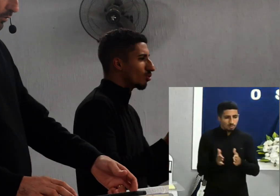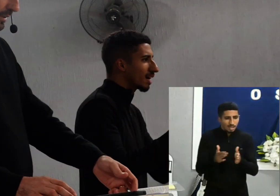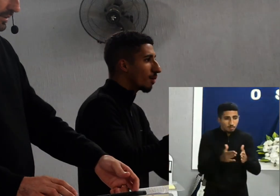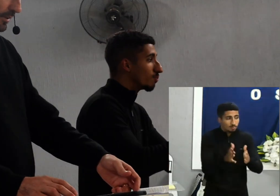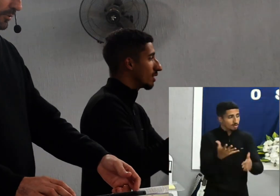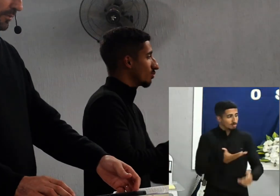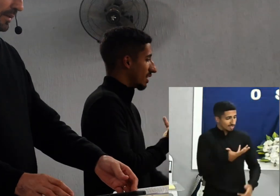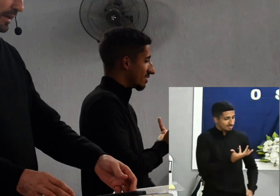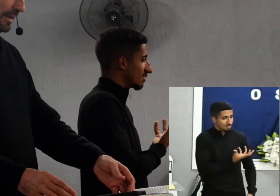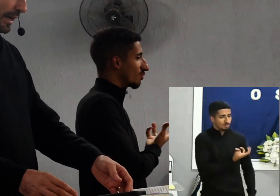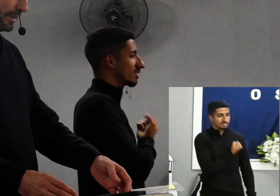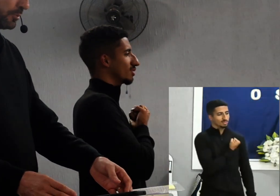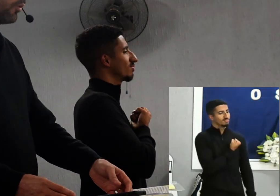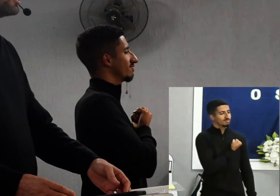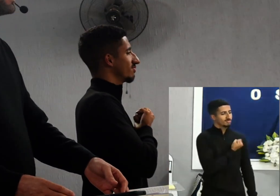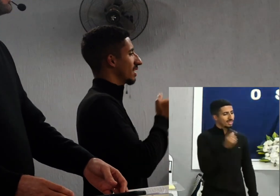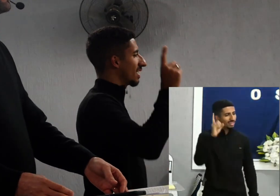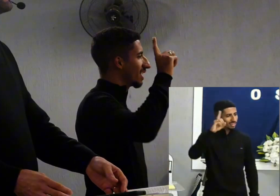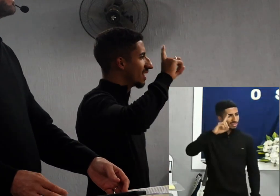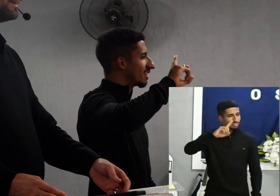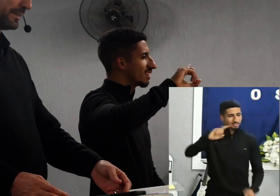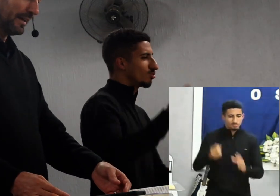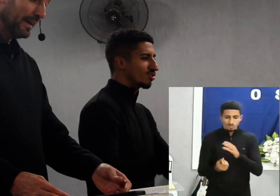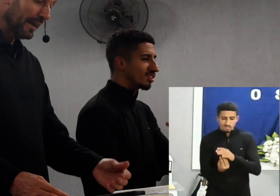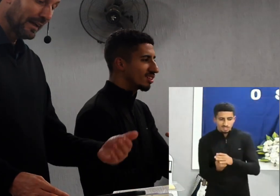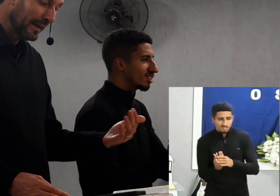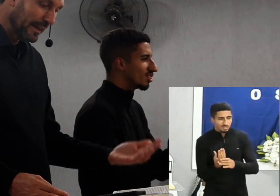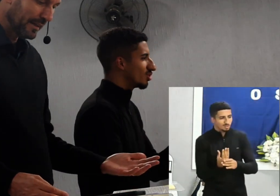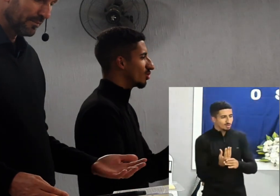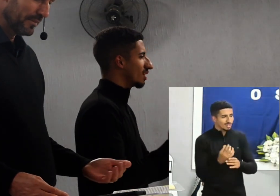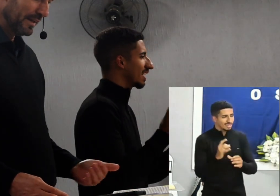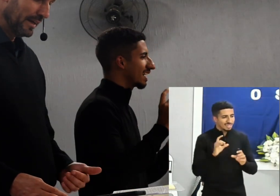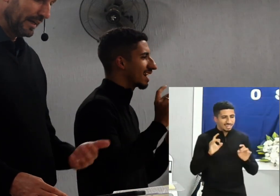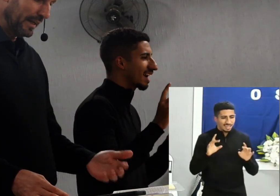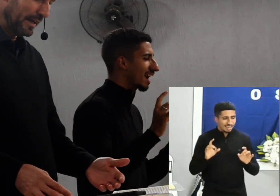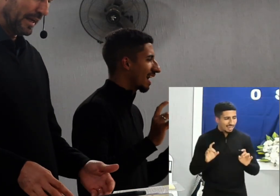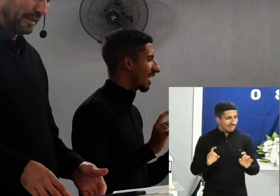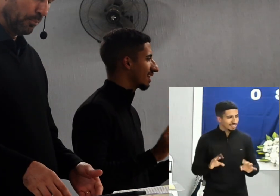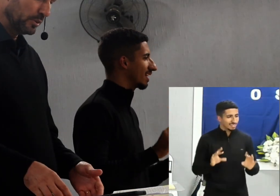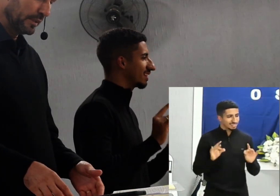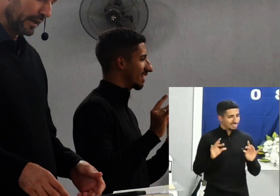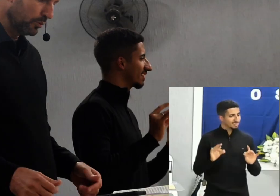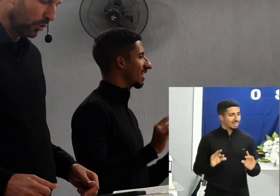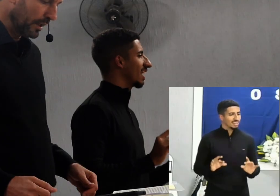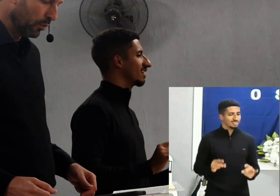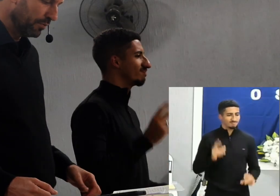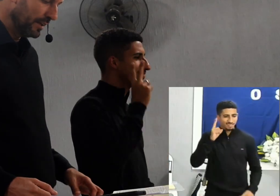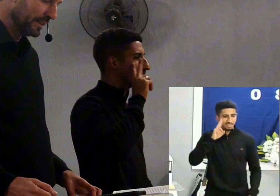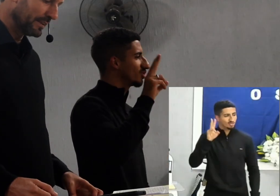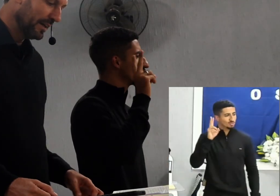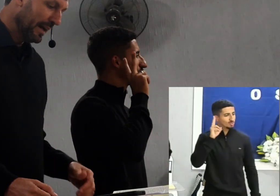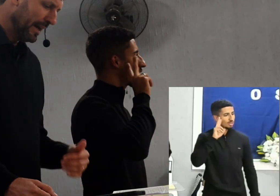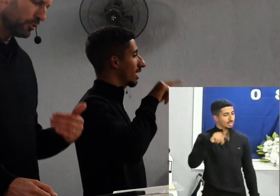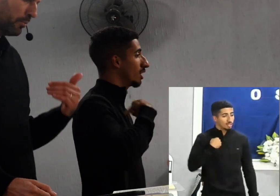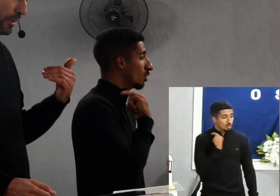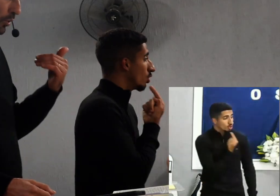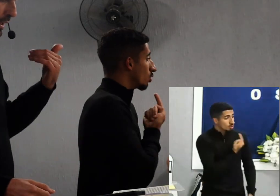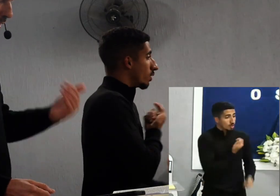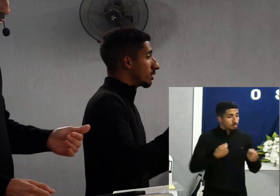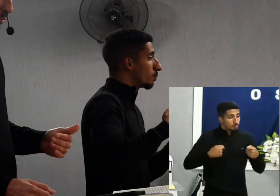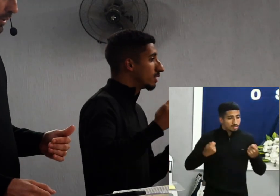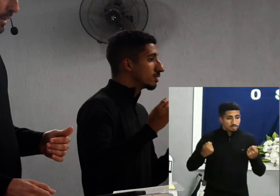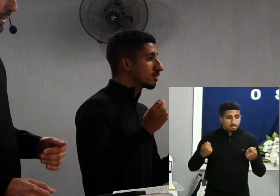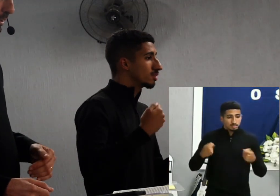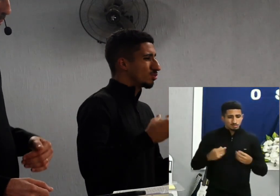início à salvação e a resposta à graça é crer. Crer é depositar toda a confiança, é assumir